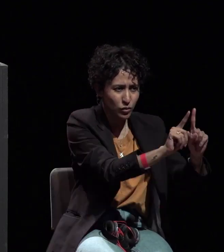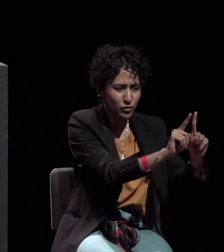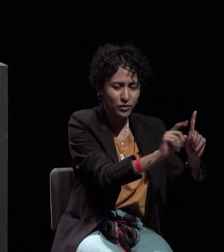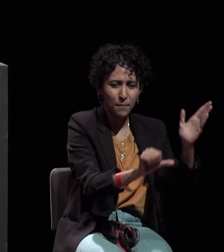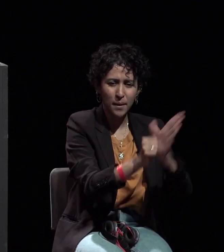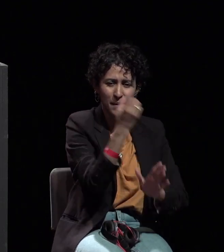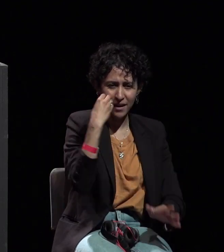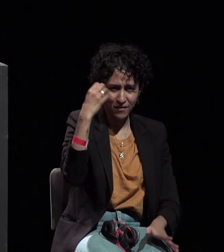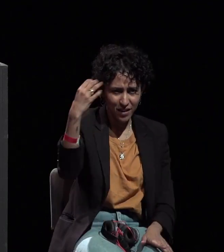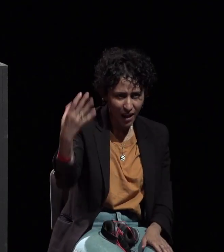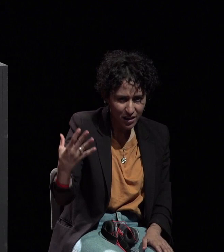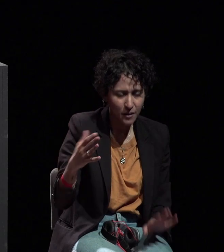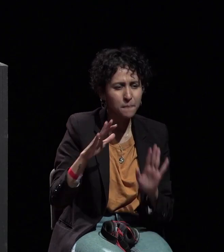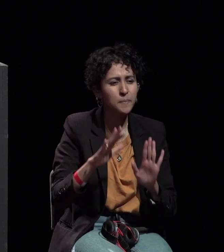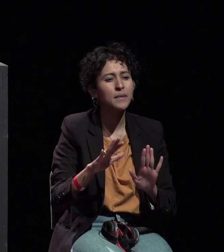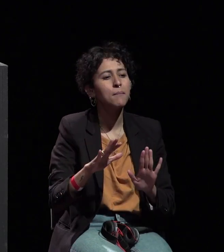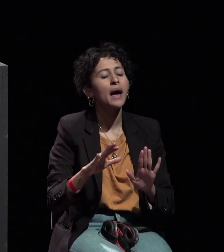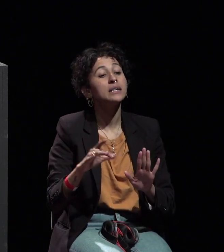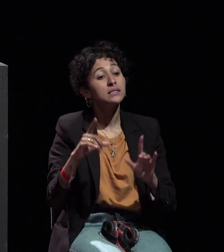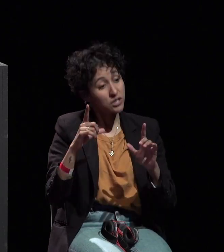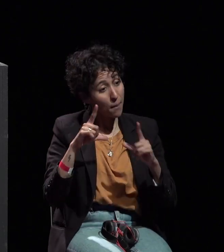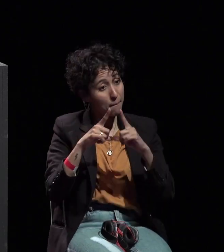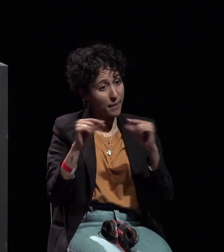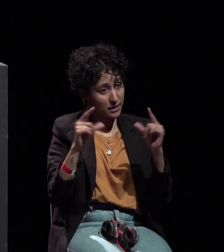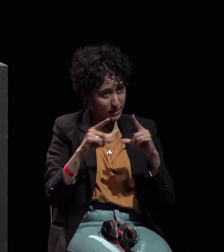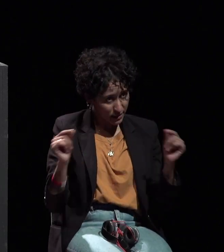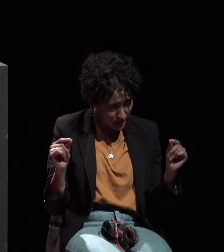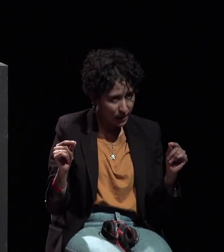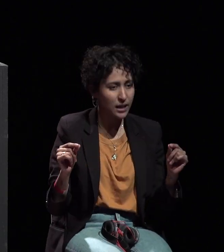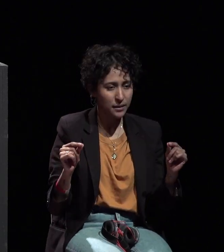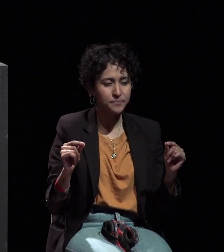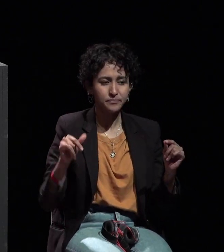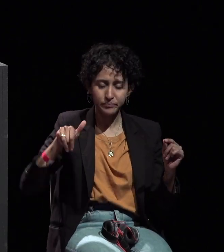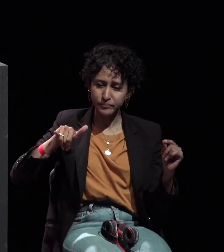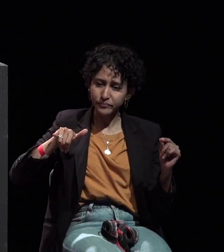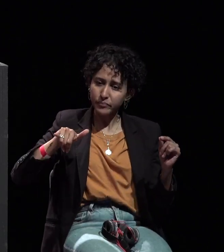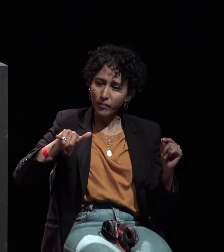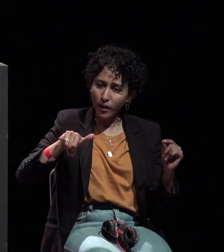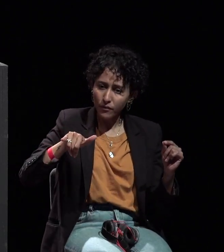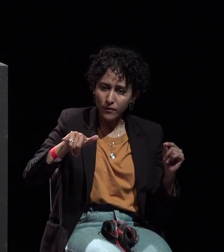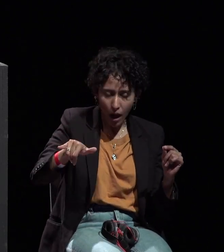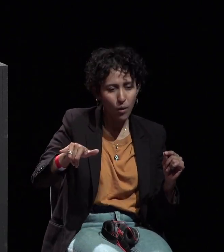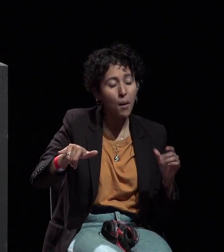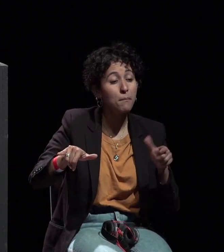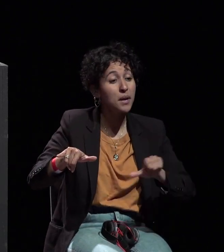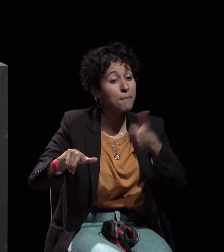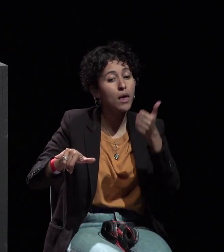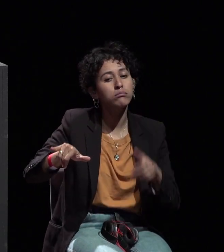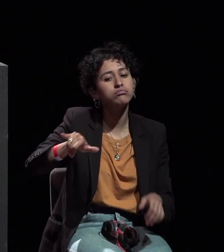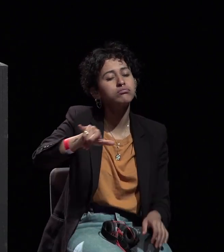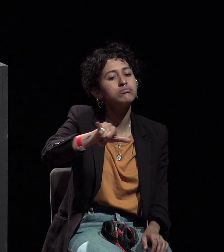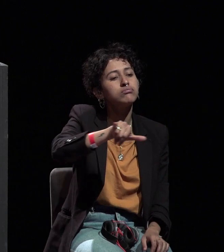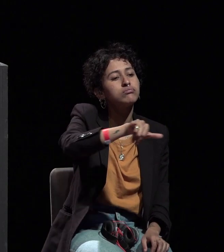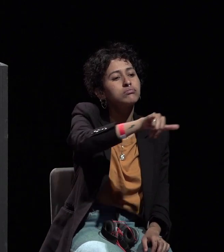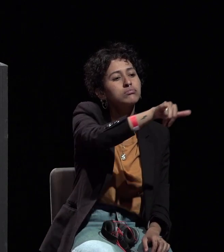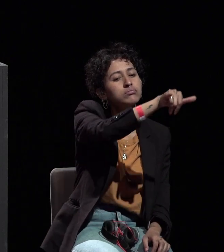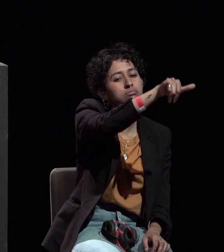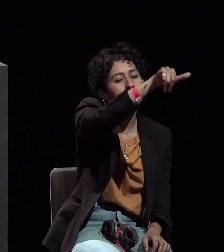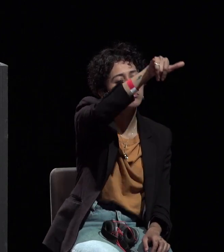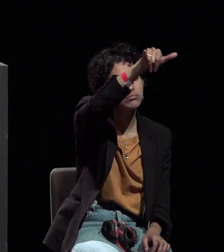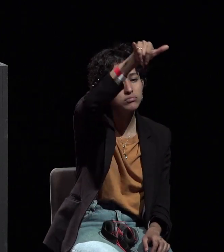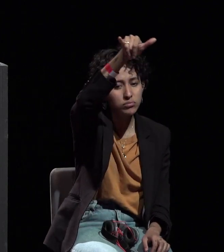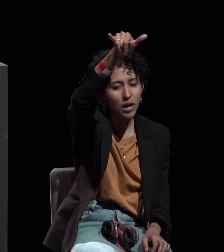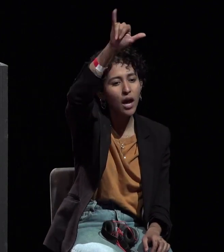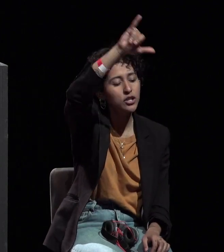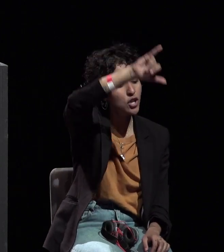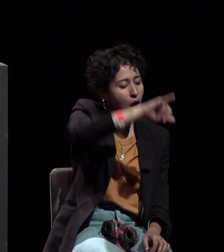avião, se não me engano, saiu de Brasília, era a primeira viagem do Lula, no primeiro mandato dele, o avião saiu de Brasília e veio para